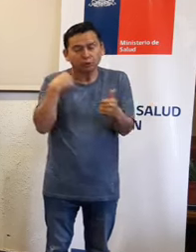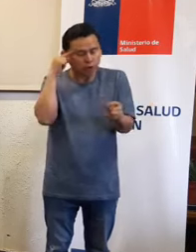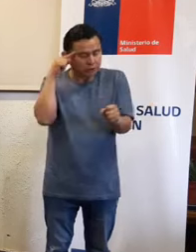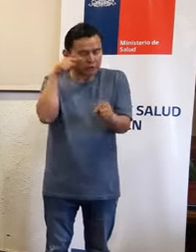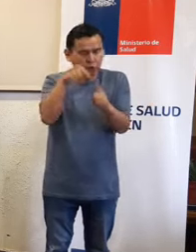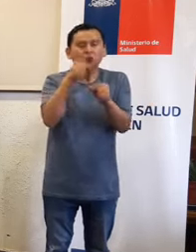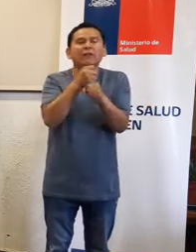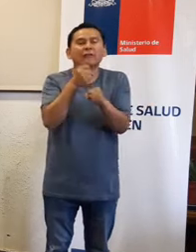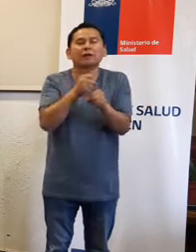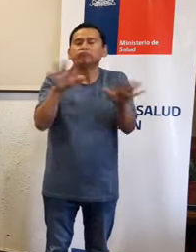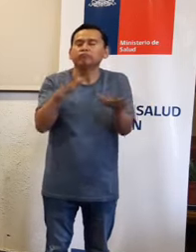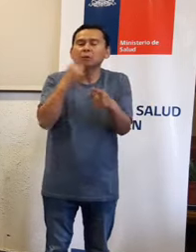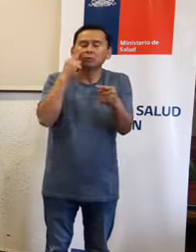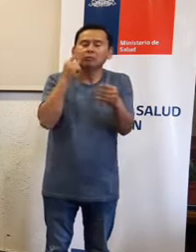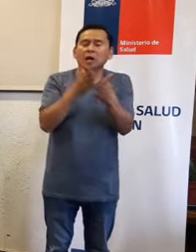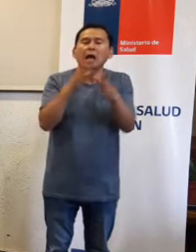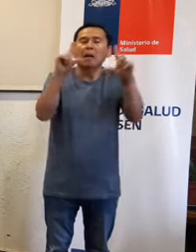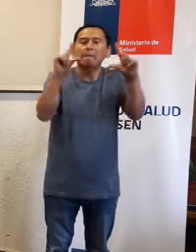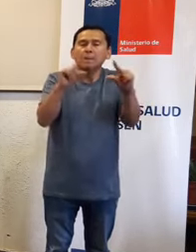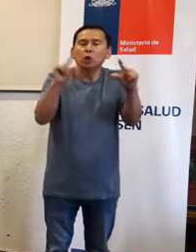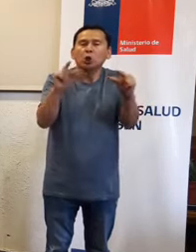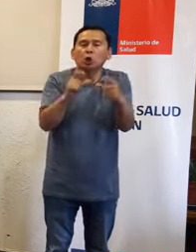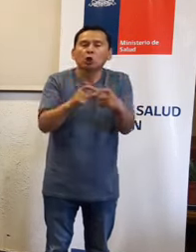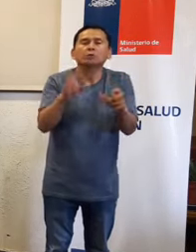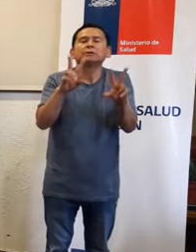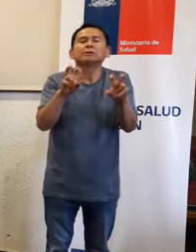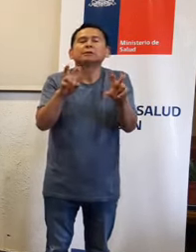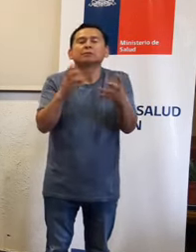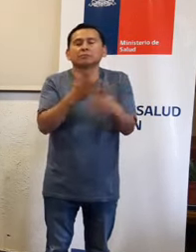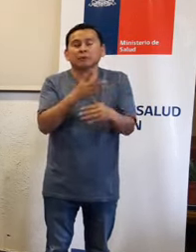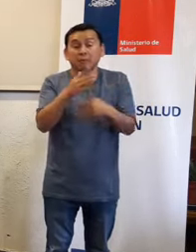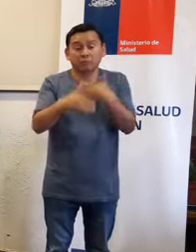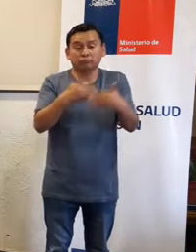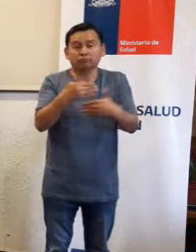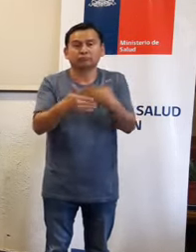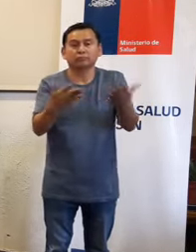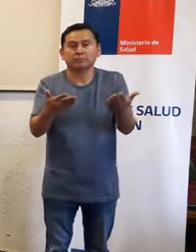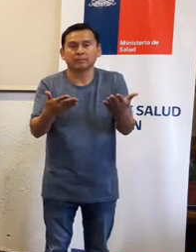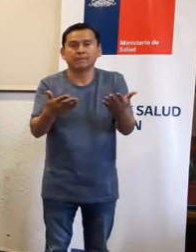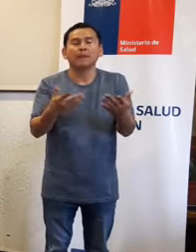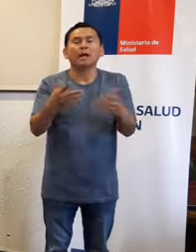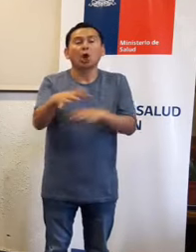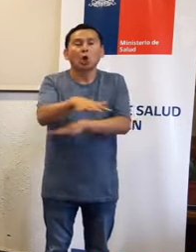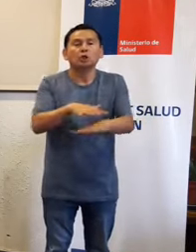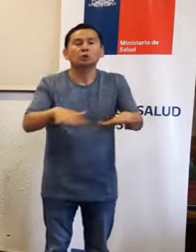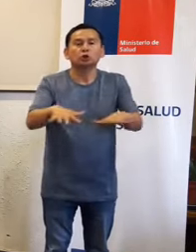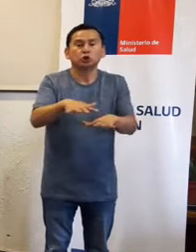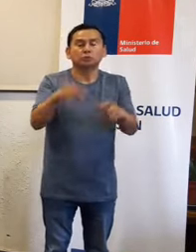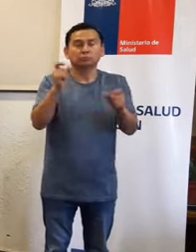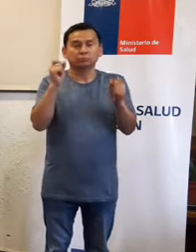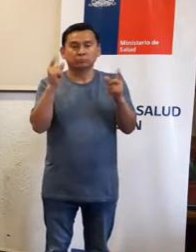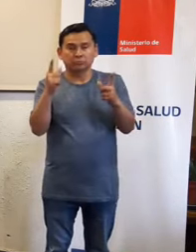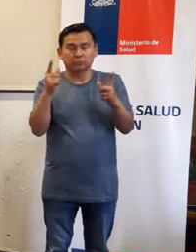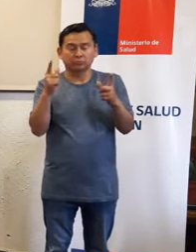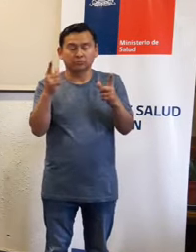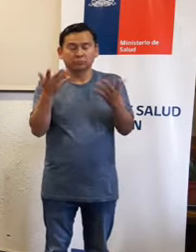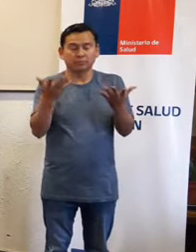orientado y lo saben desde el primer día a disminuir los efectos y ir disminuyendo paulatinamente las condiciones que,